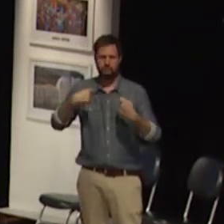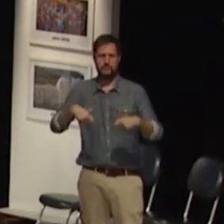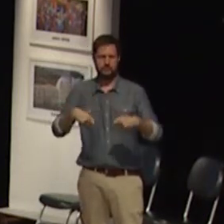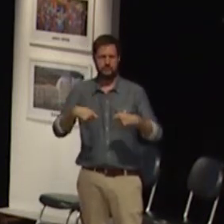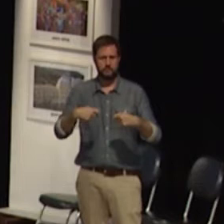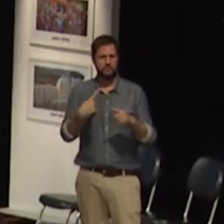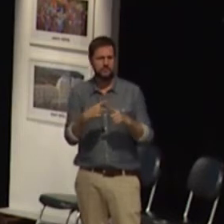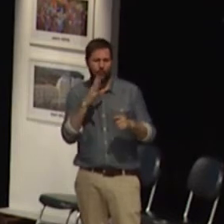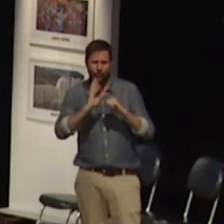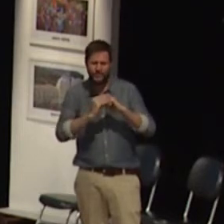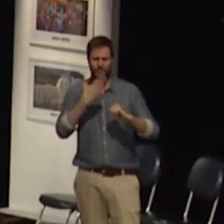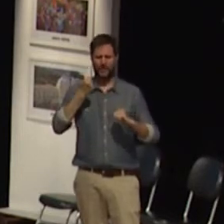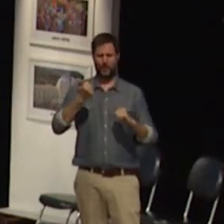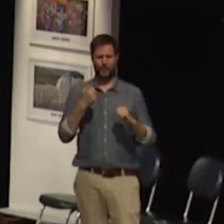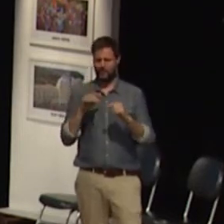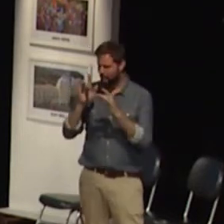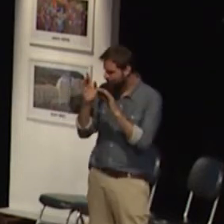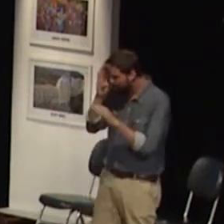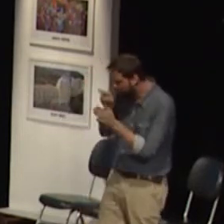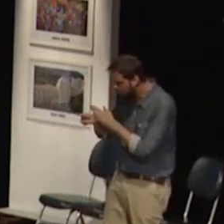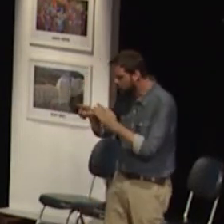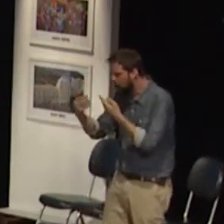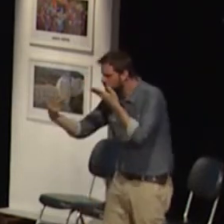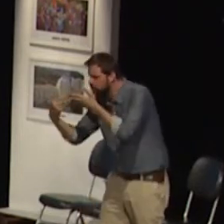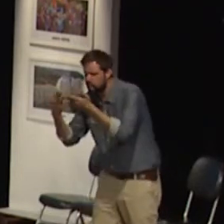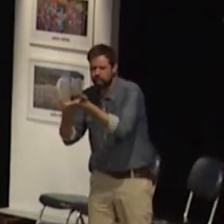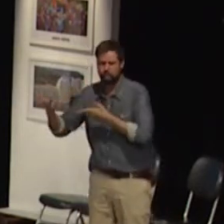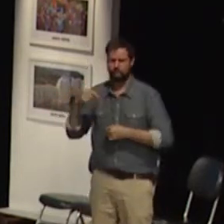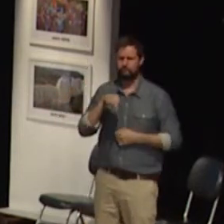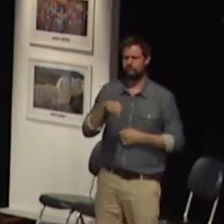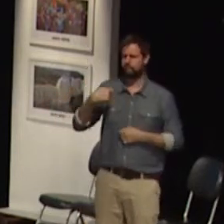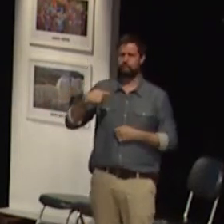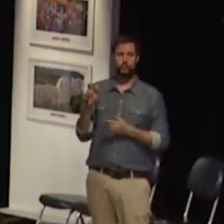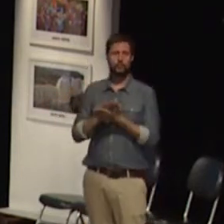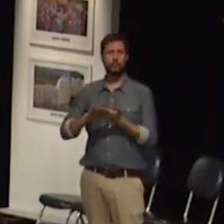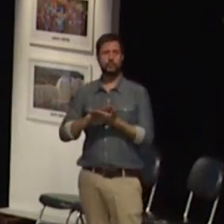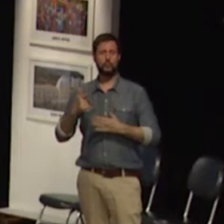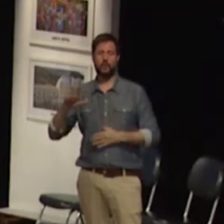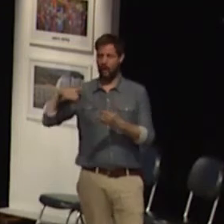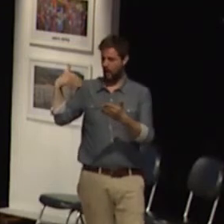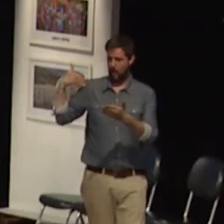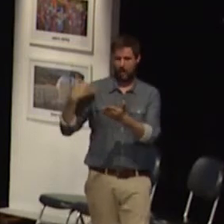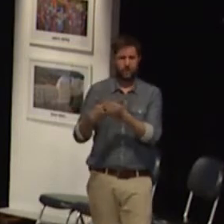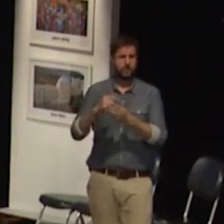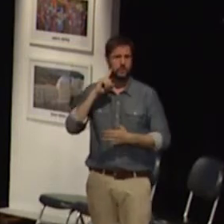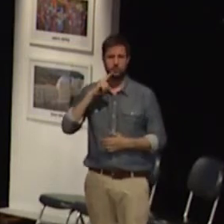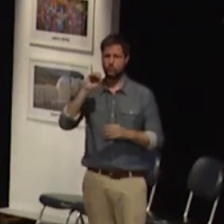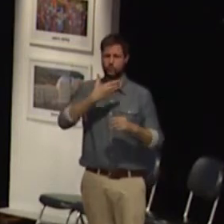vaga dentro do CCAD para que a gente consiga conversar e dialogar de uma melhor maneira, para que a gente consiga, para